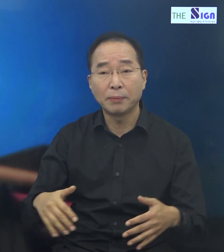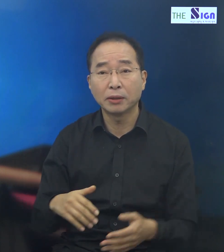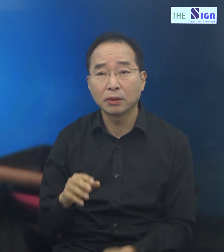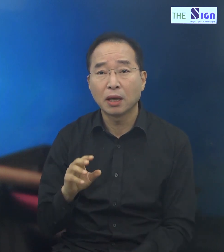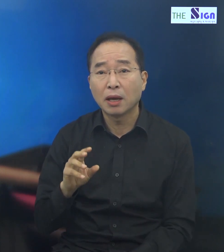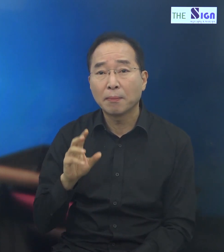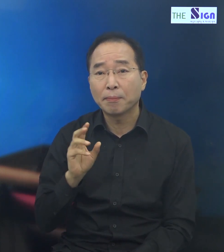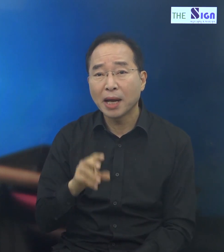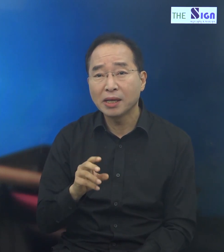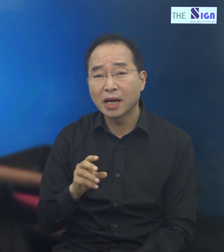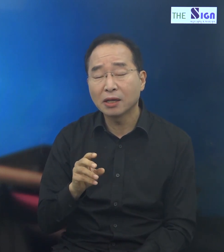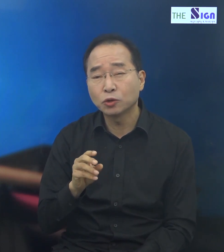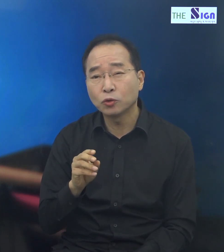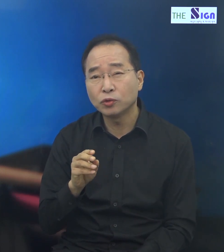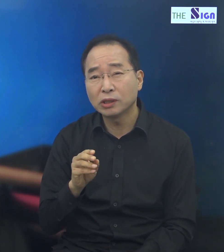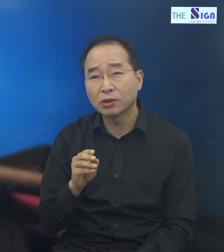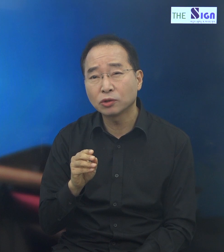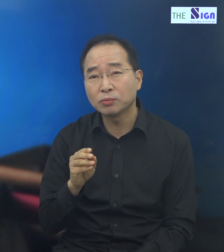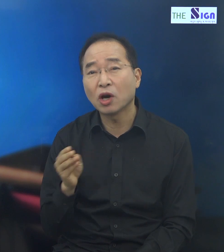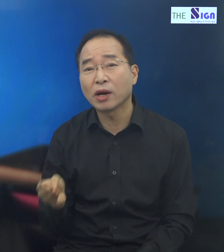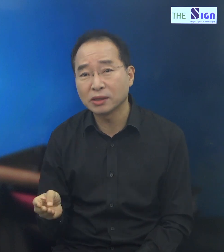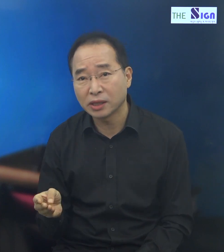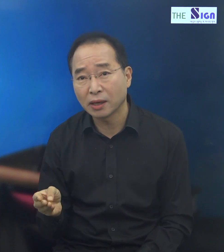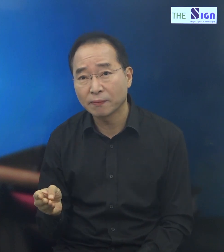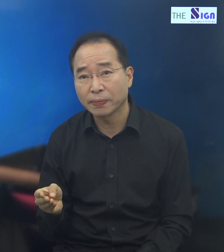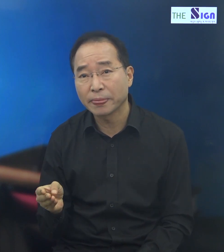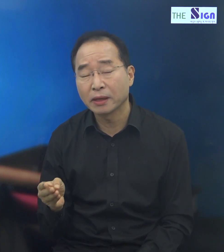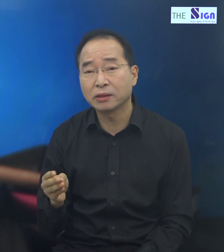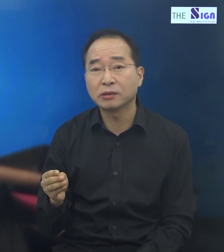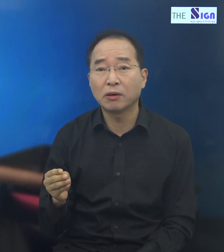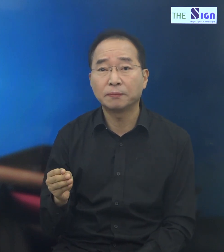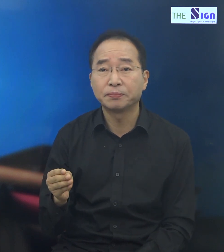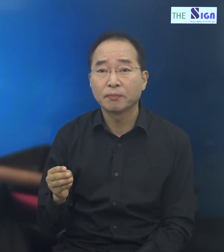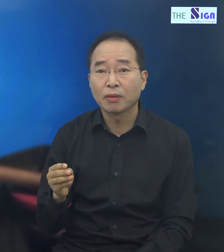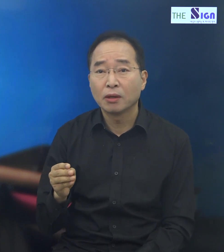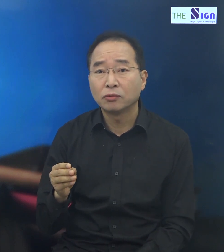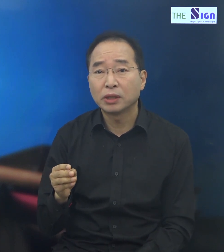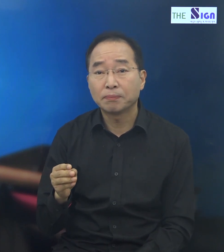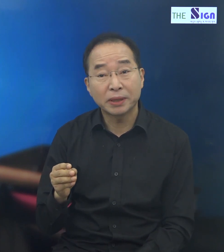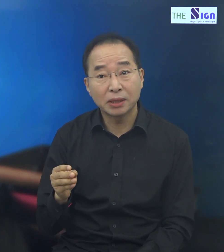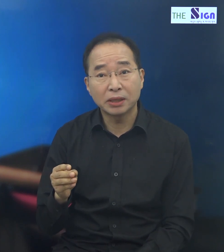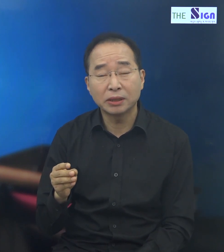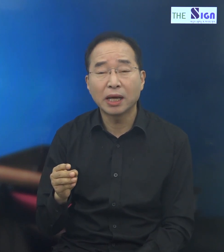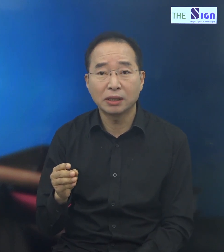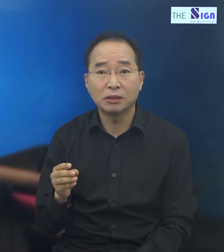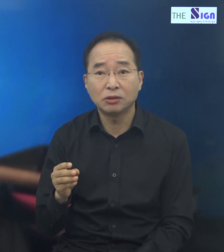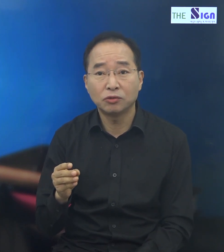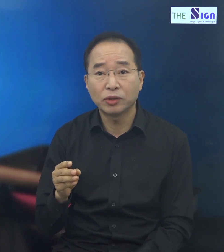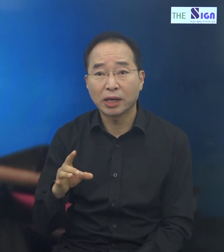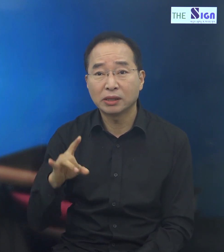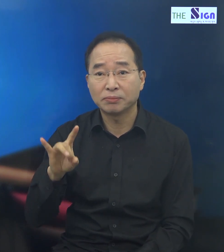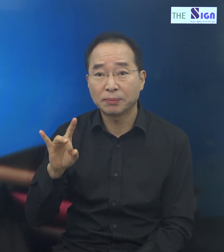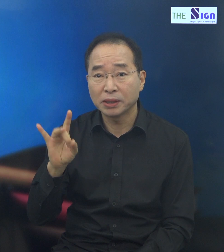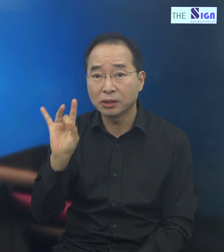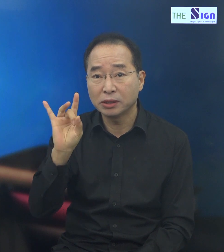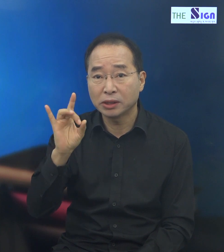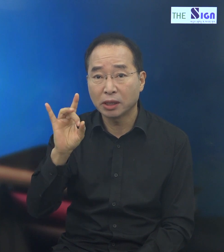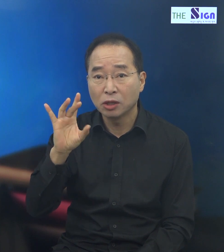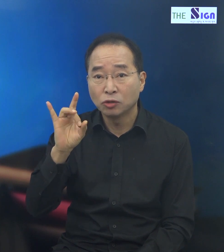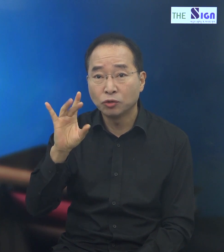하면 빨강 종류에서 좀 연한 색. 그래서 우리가 핑크라는 수화가 있습니다. 핑크는 이제 두